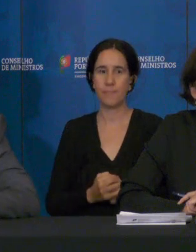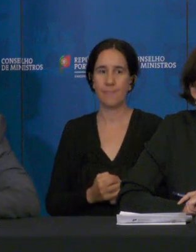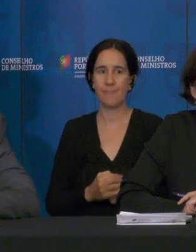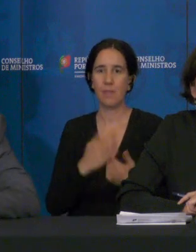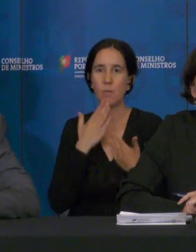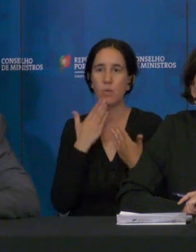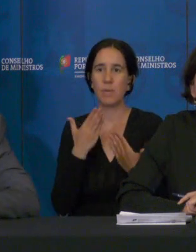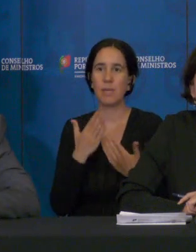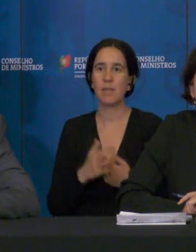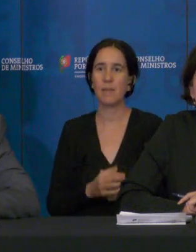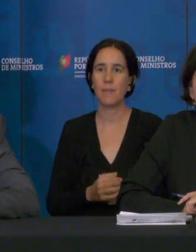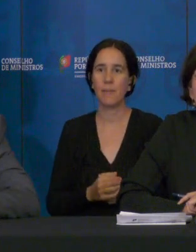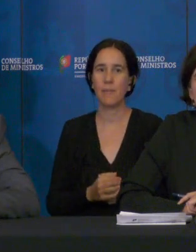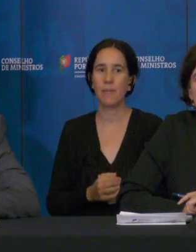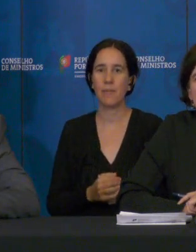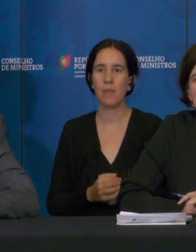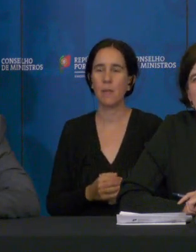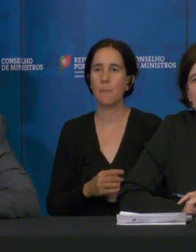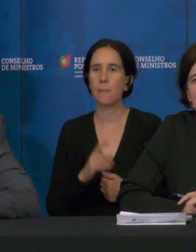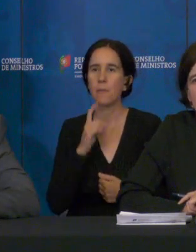Muito obrigada.